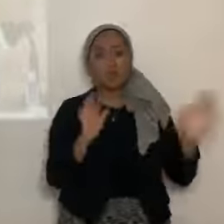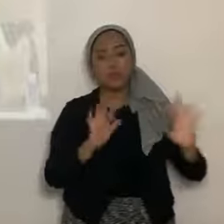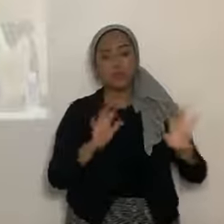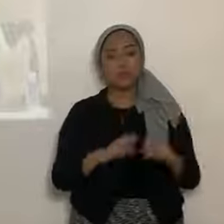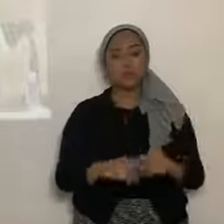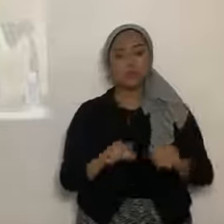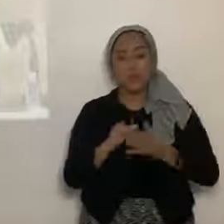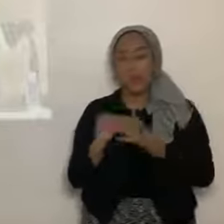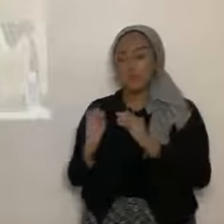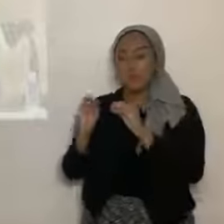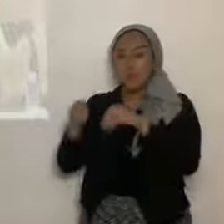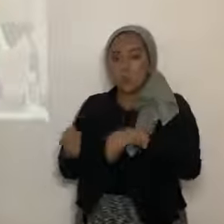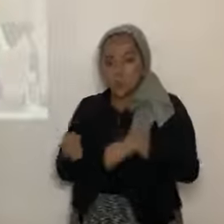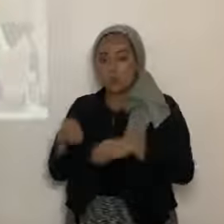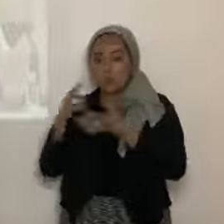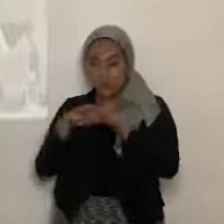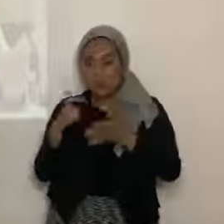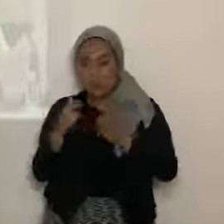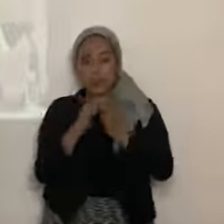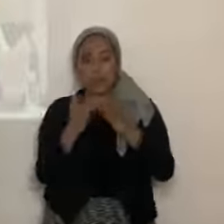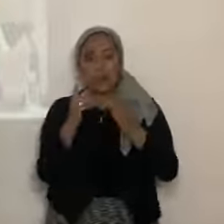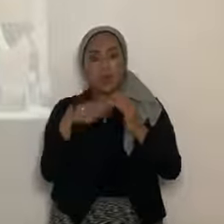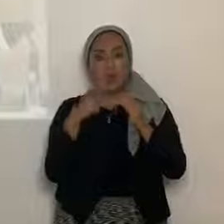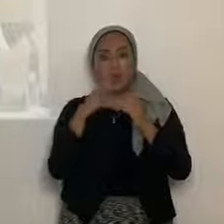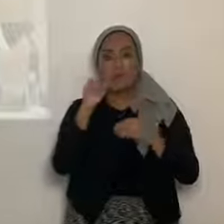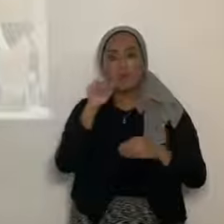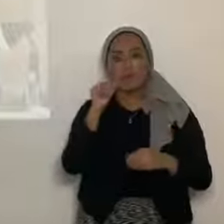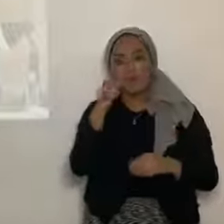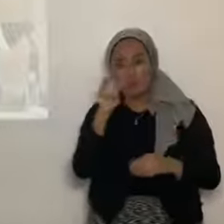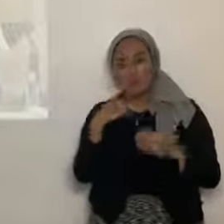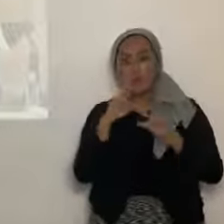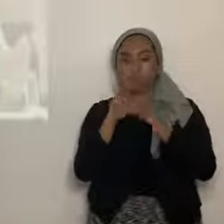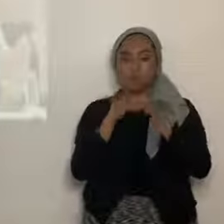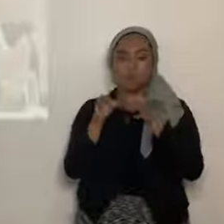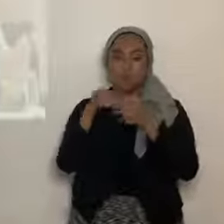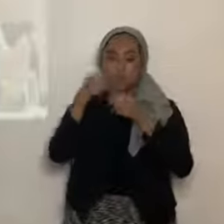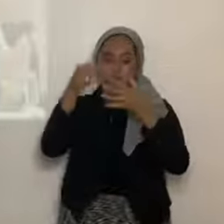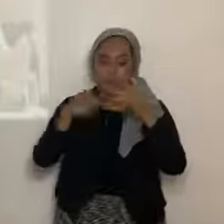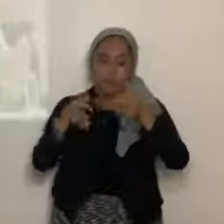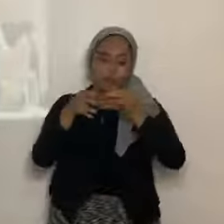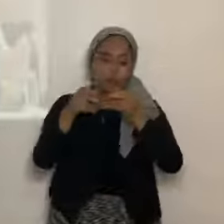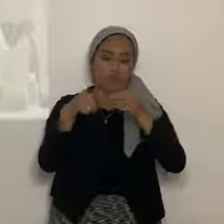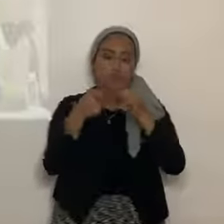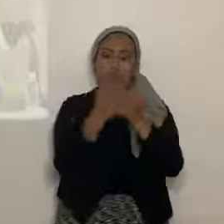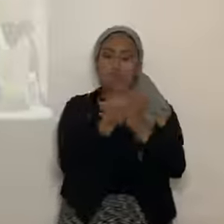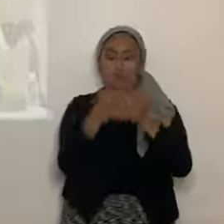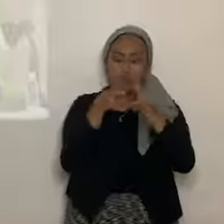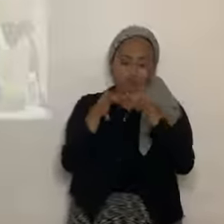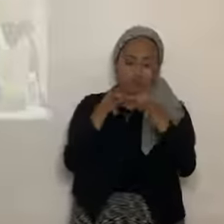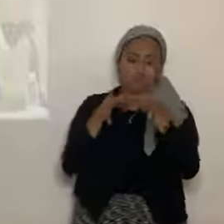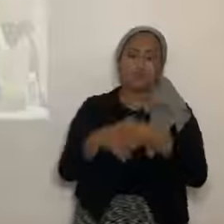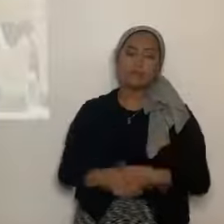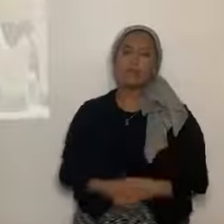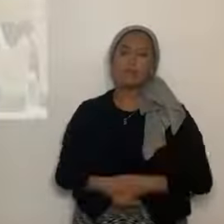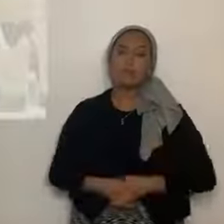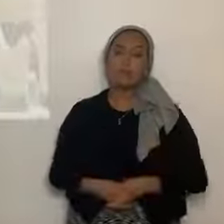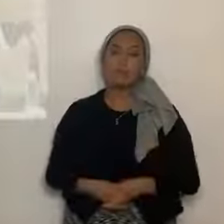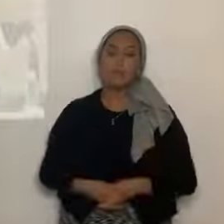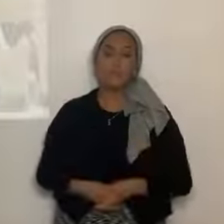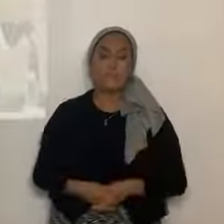puesto. Ya, vean el libro de Mateo para que ahí está la explicación de todo ello. Entonces, eso fue agregado,